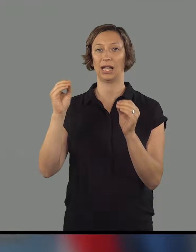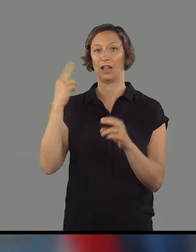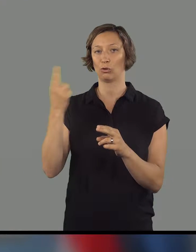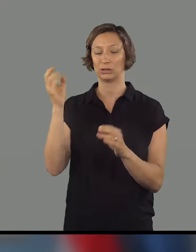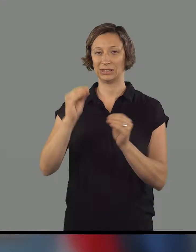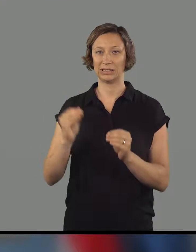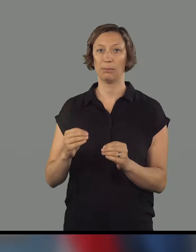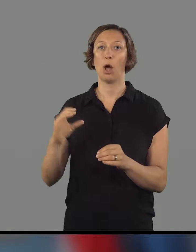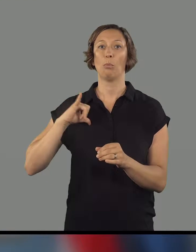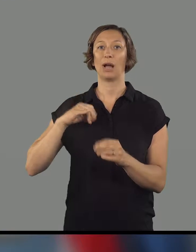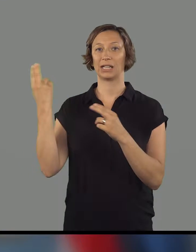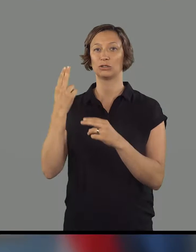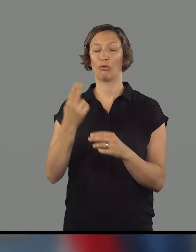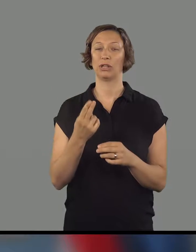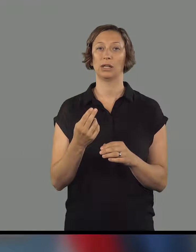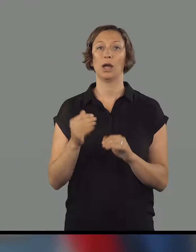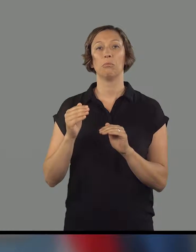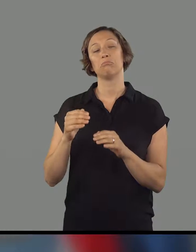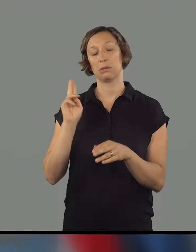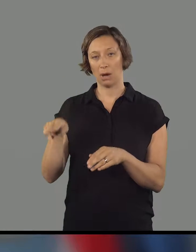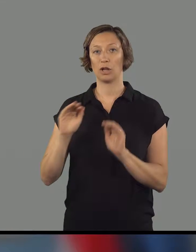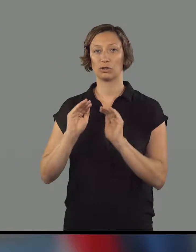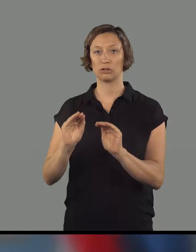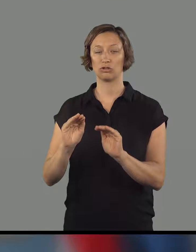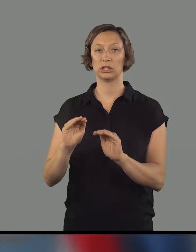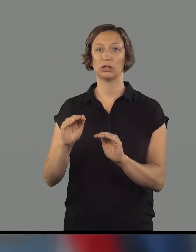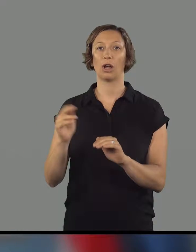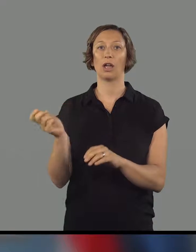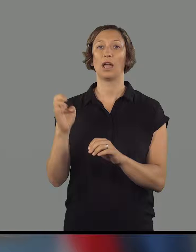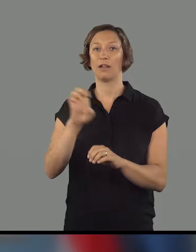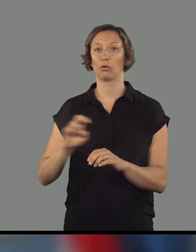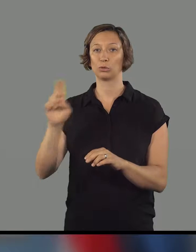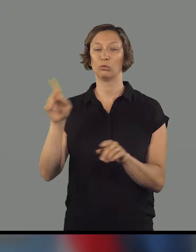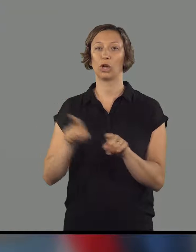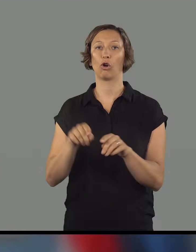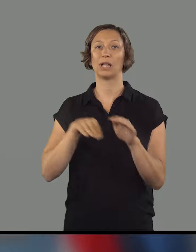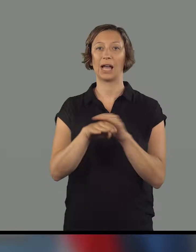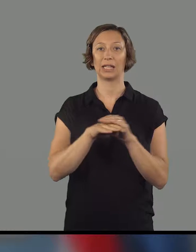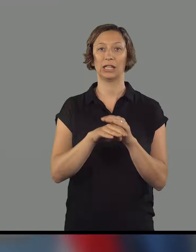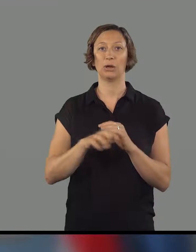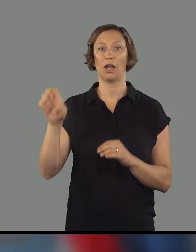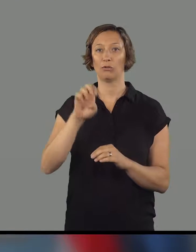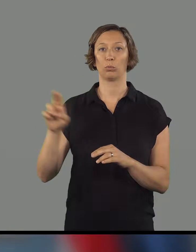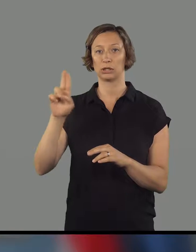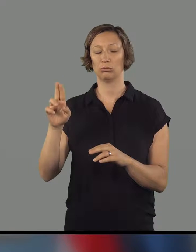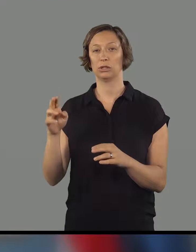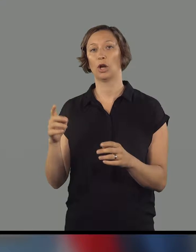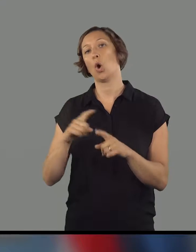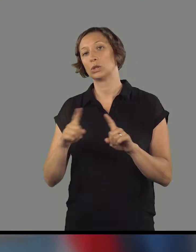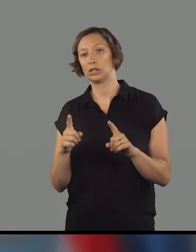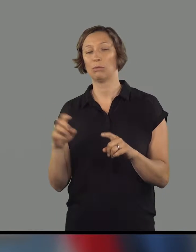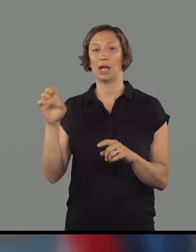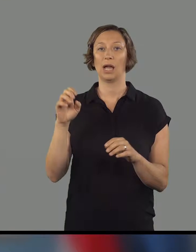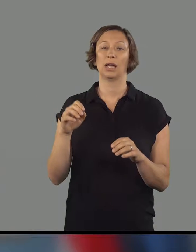v prostorih Banke Slovenije uživajo zaščito po pravu Evropske unije kot arhiv Evropske unije oziroma